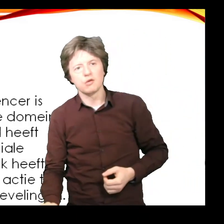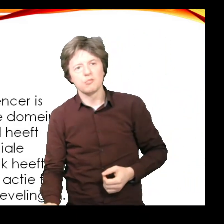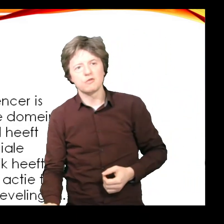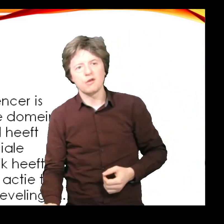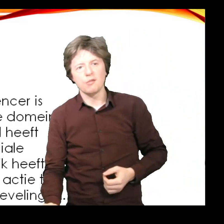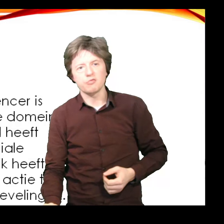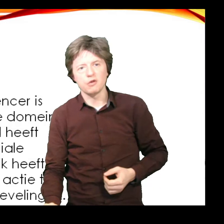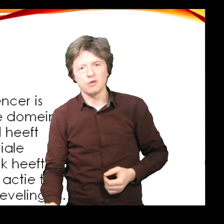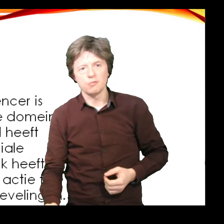met zijn aanbevelingen.